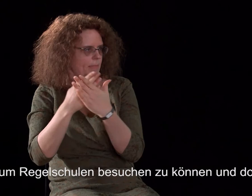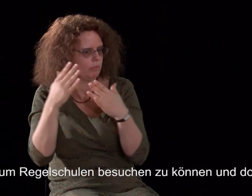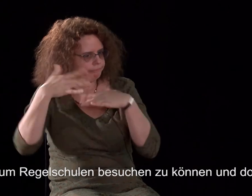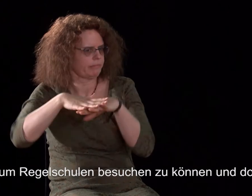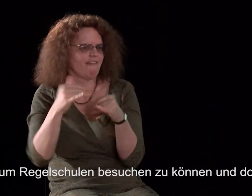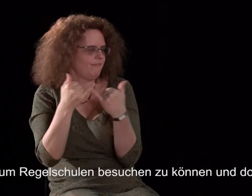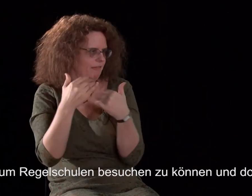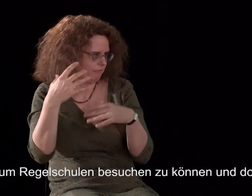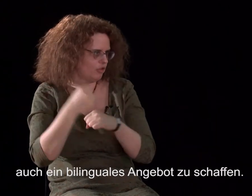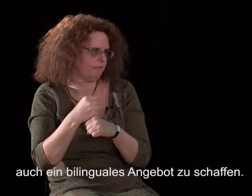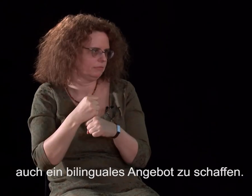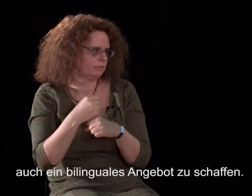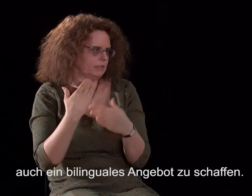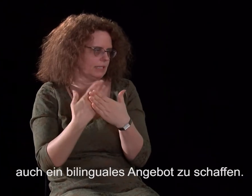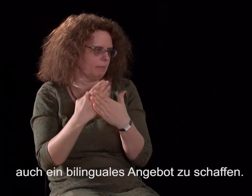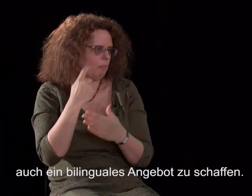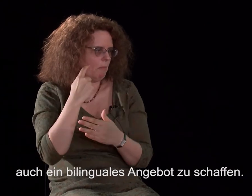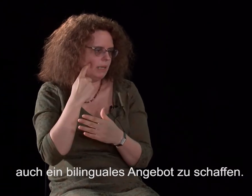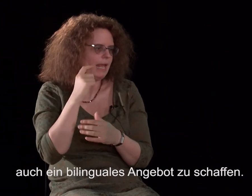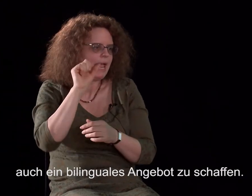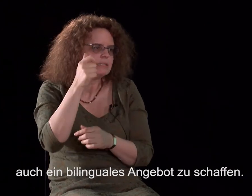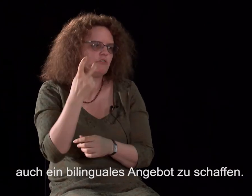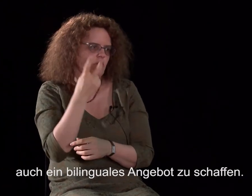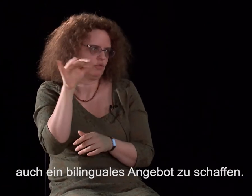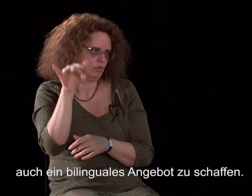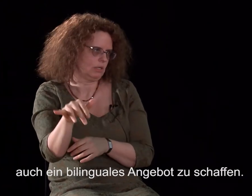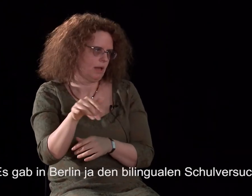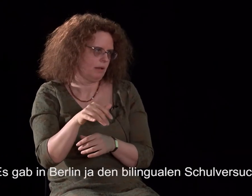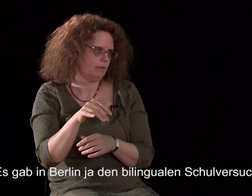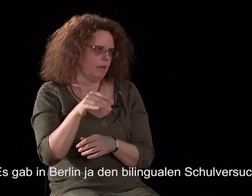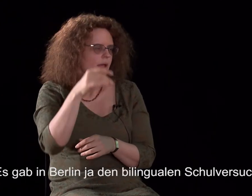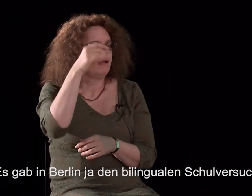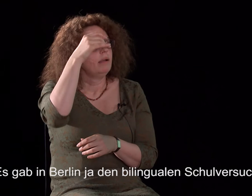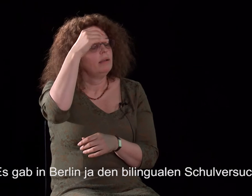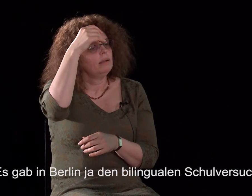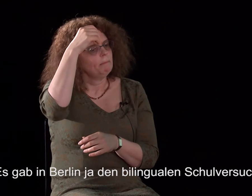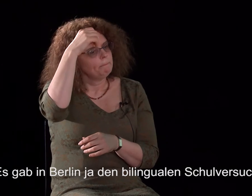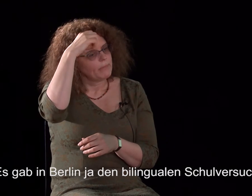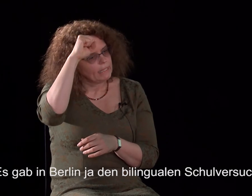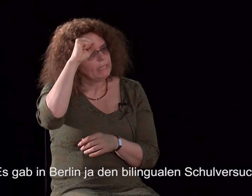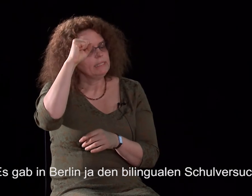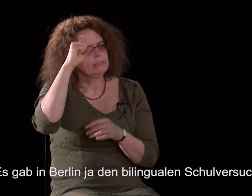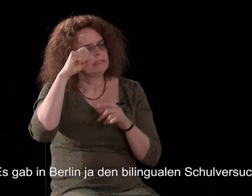besuchen zu können und dort auch ein bilinguales Angebot zu schaffen. Und es gab in Berlin ja den bilingualen